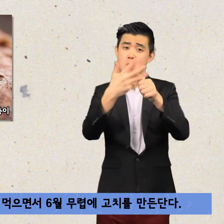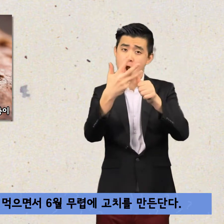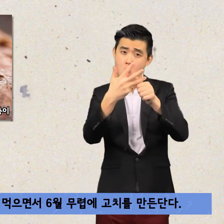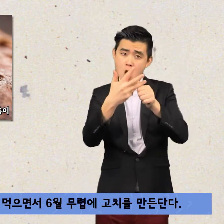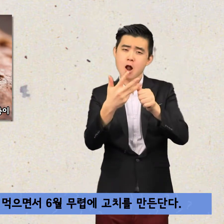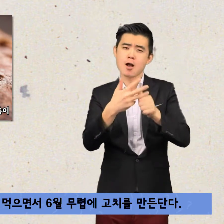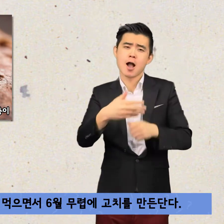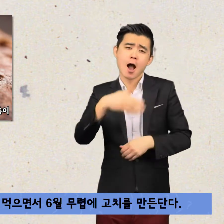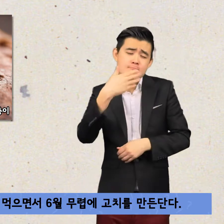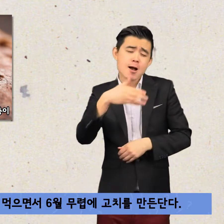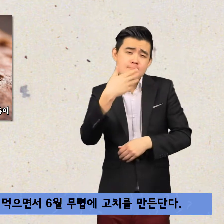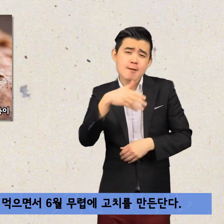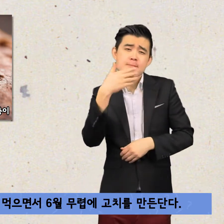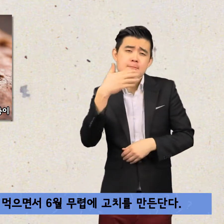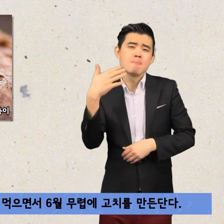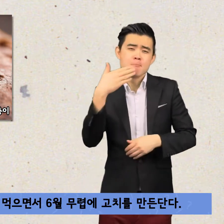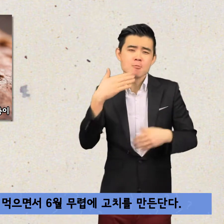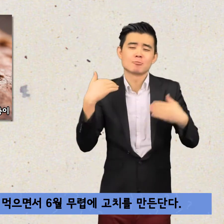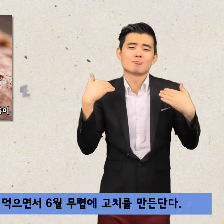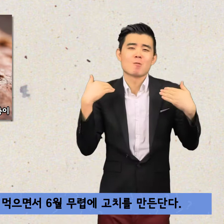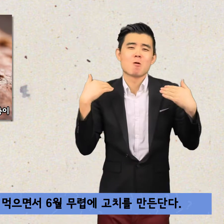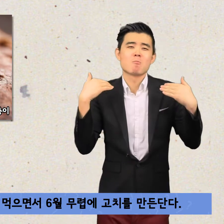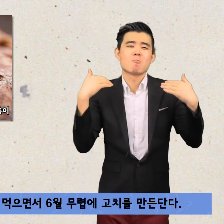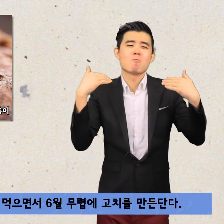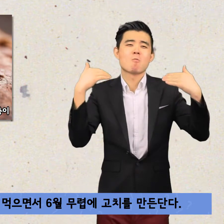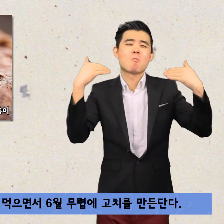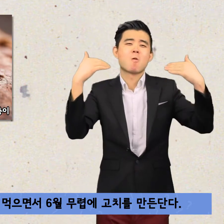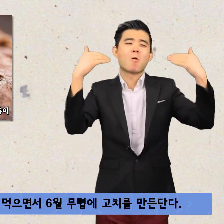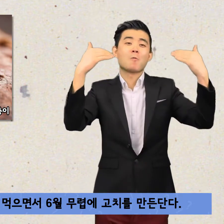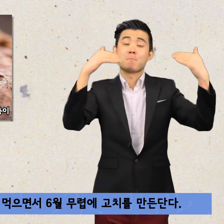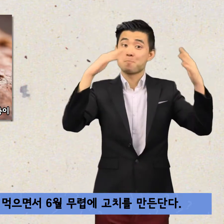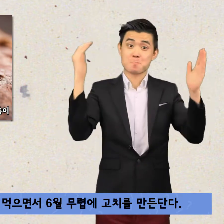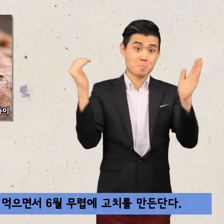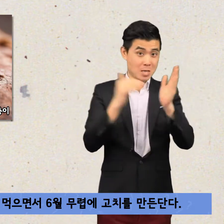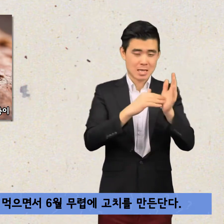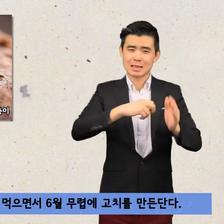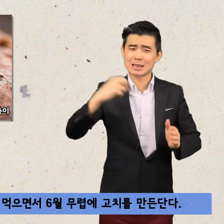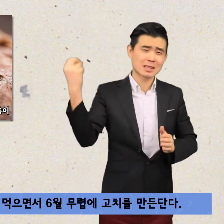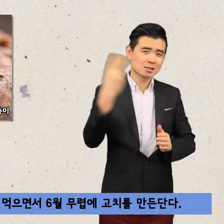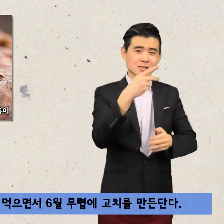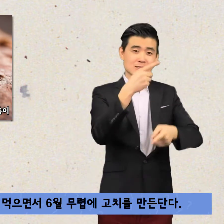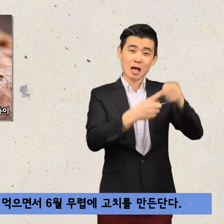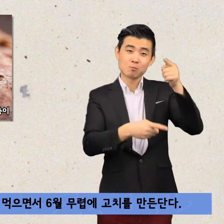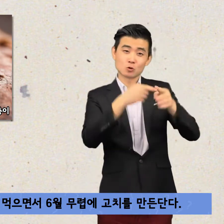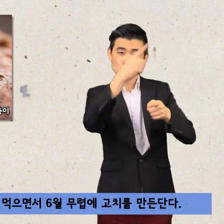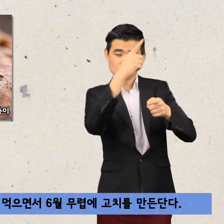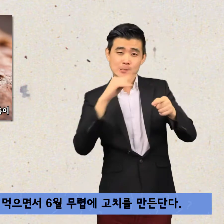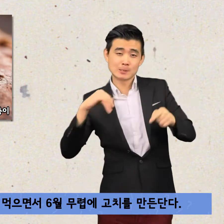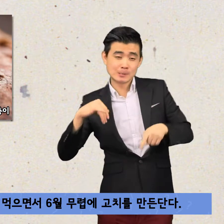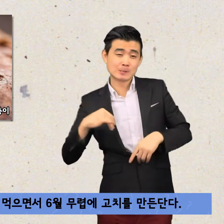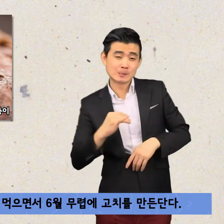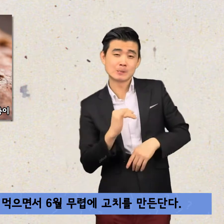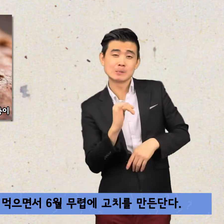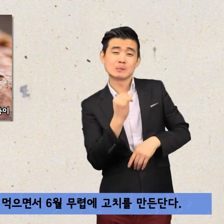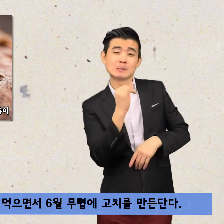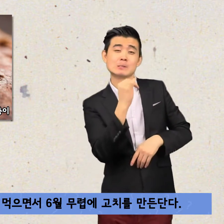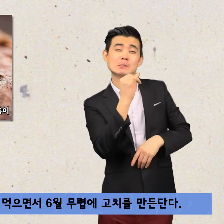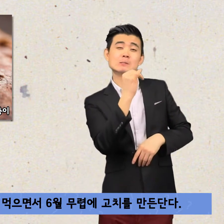다시 나무로 올라가 잎을 먹으면서 6월 무렵에 고치를 만든단다.